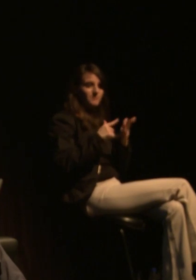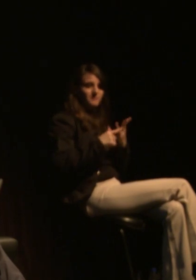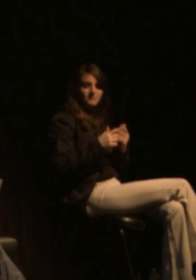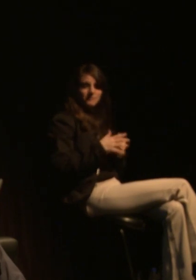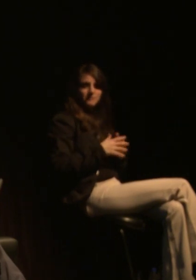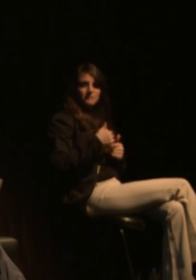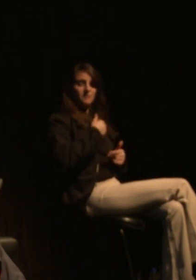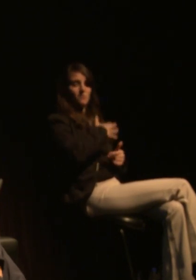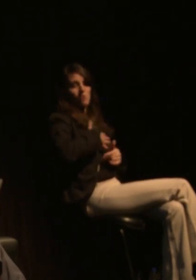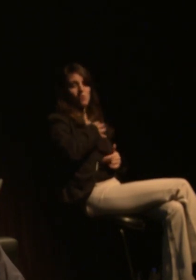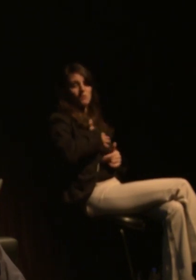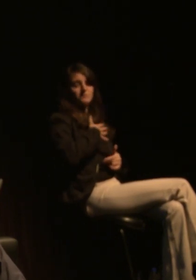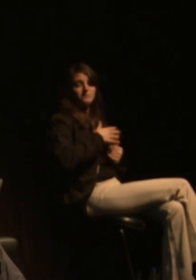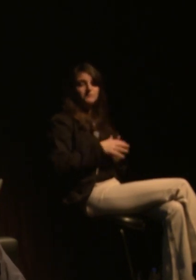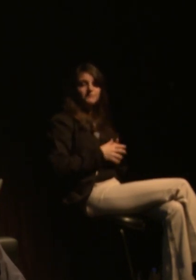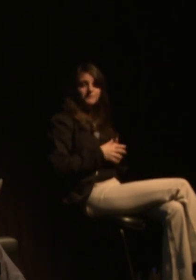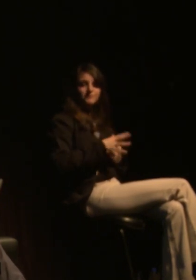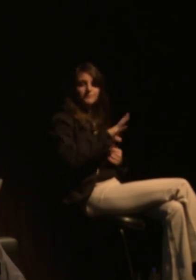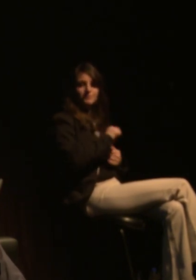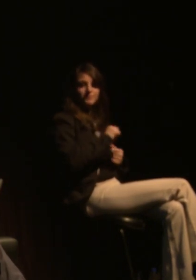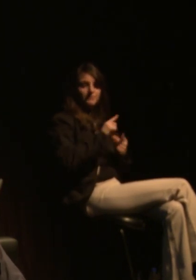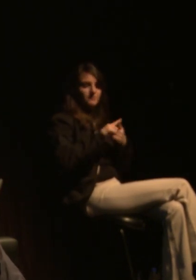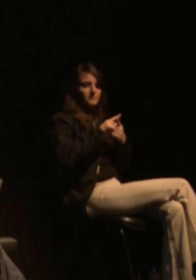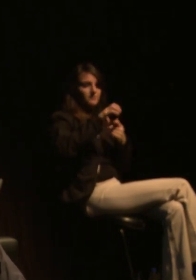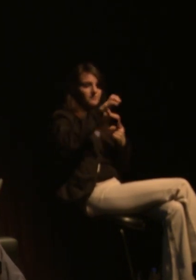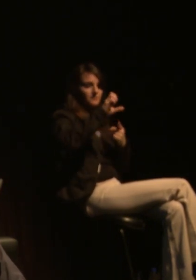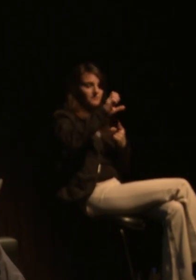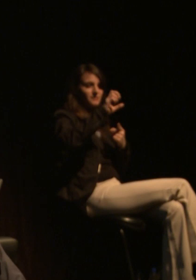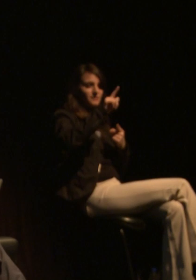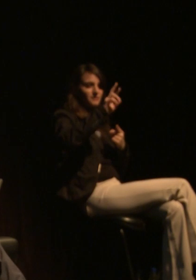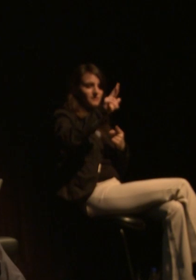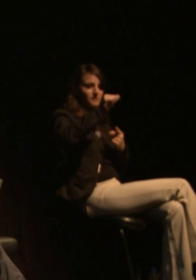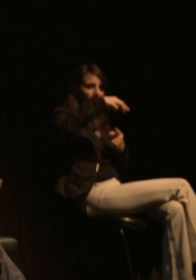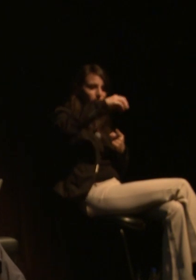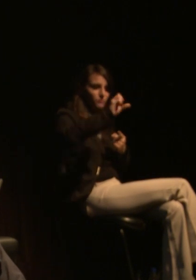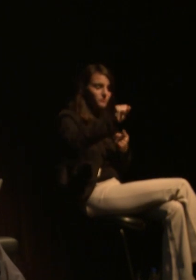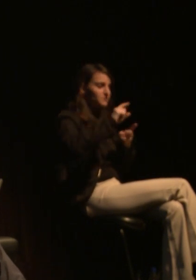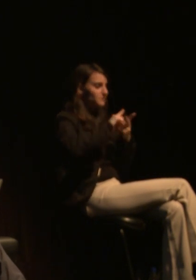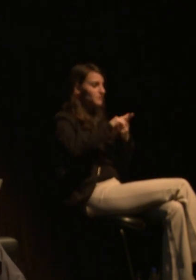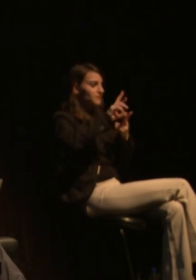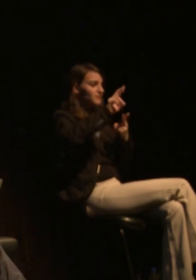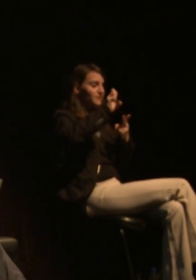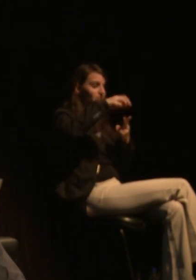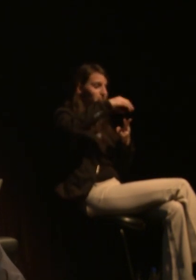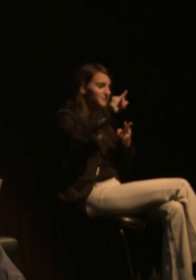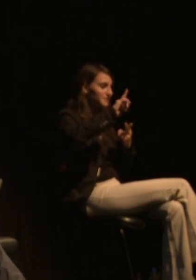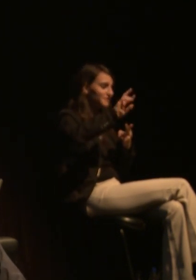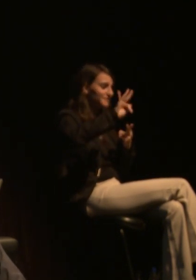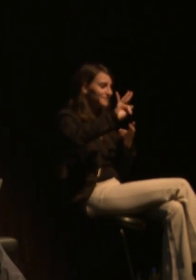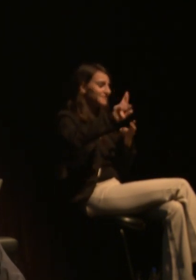autores que eu gosto, que gostei, que me influenciaram: Graciliano Ramos, Hemingway,